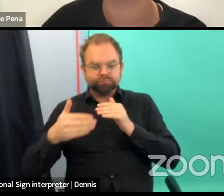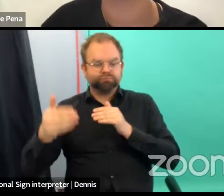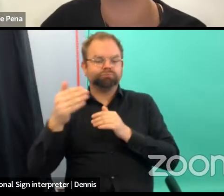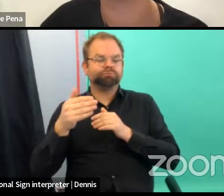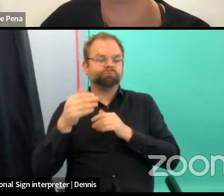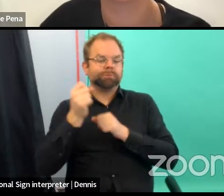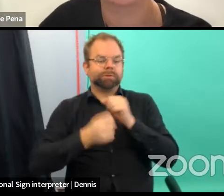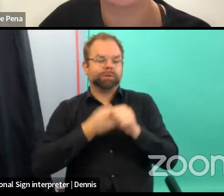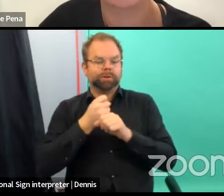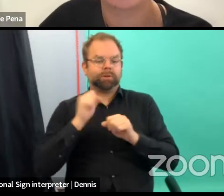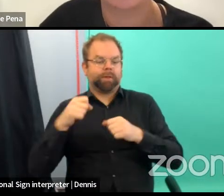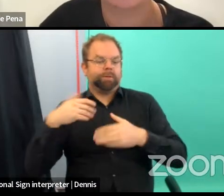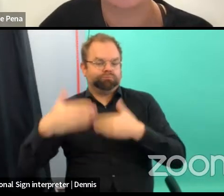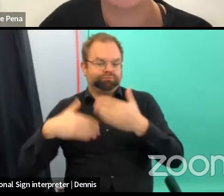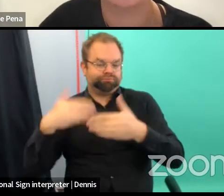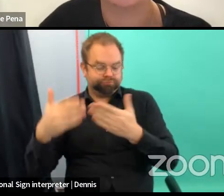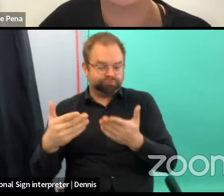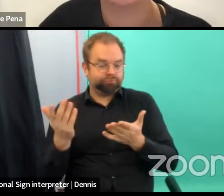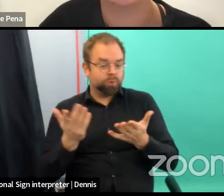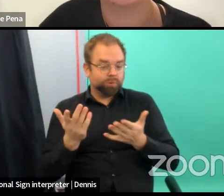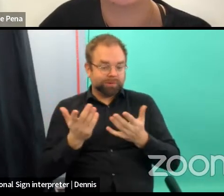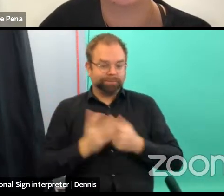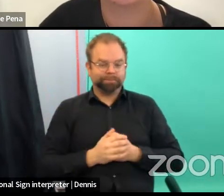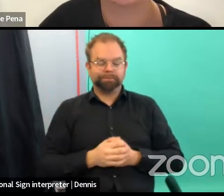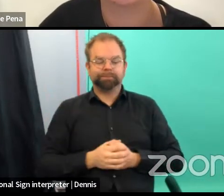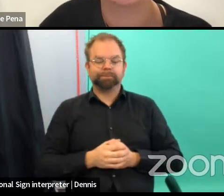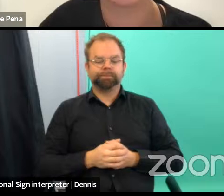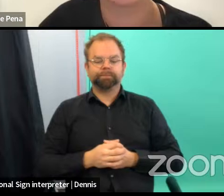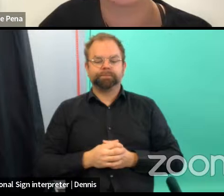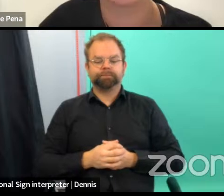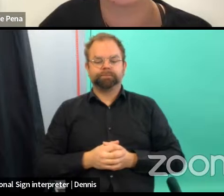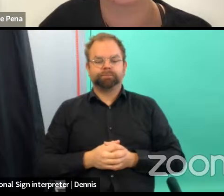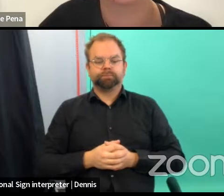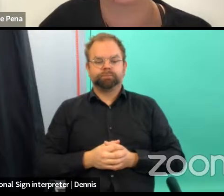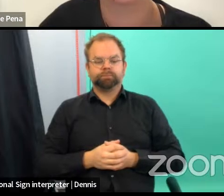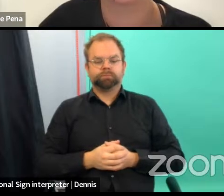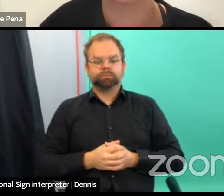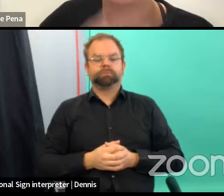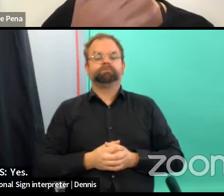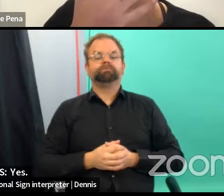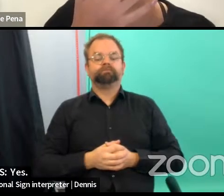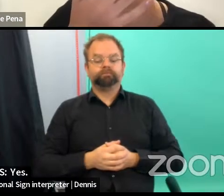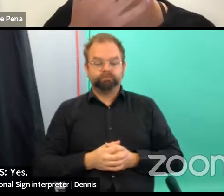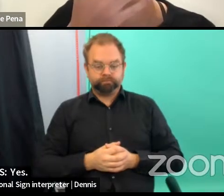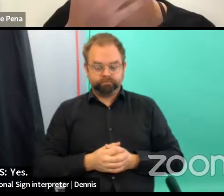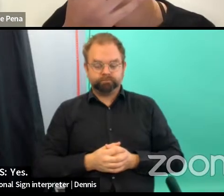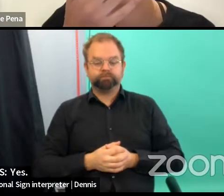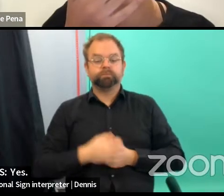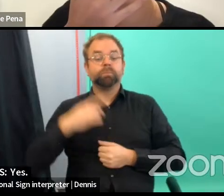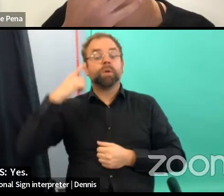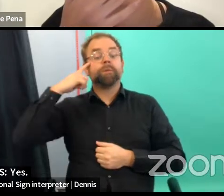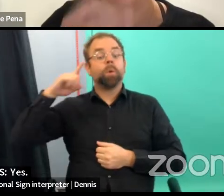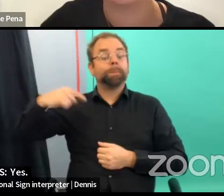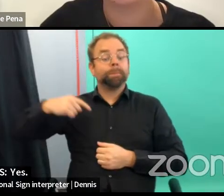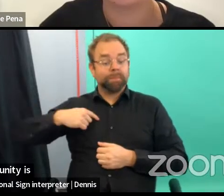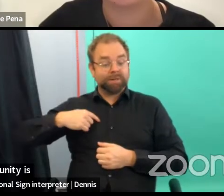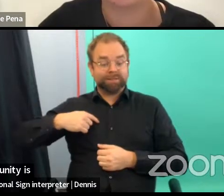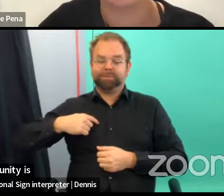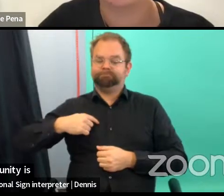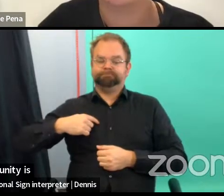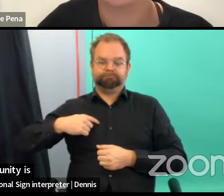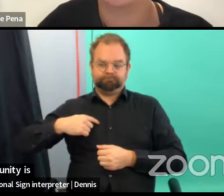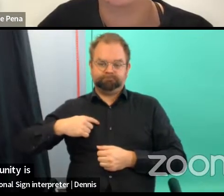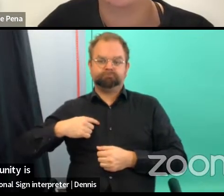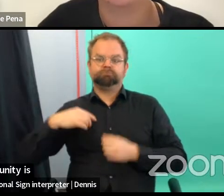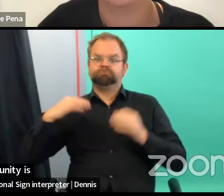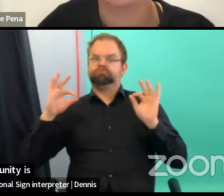oportunidad está en que la sociedad civil está tomando se está empoderando enormemente